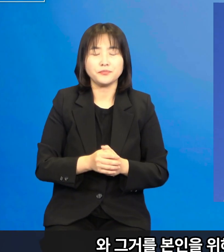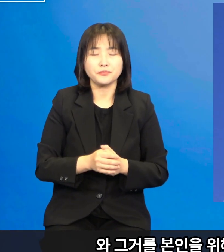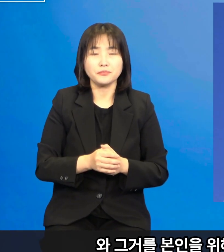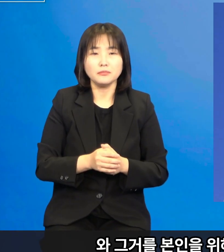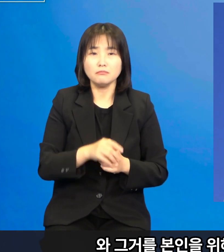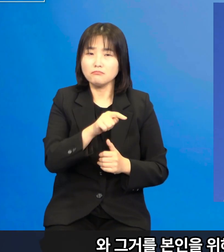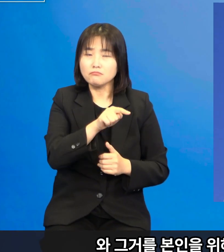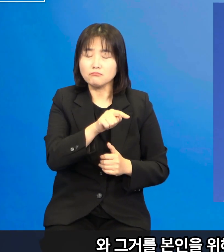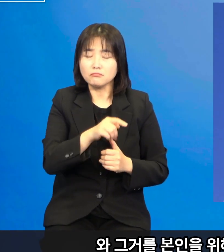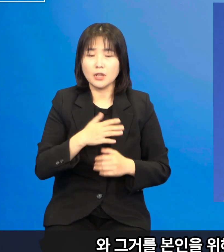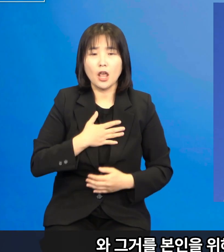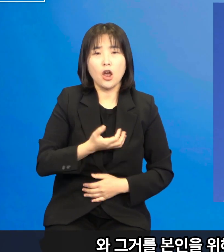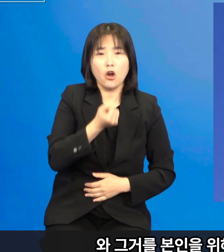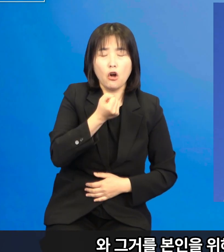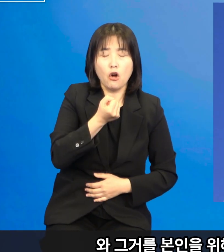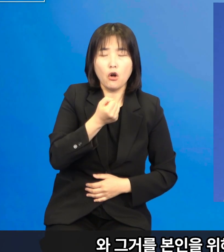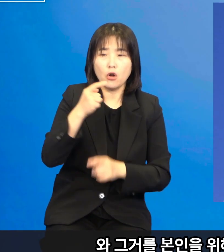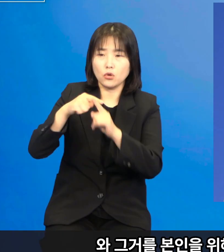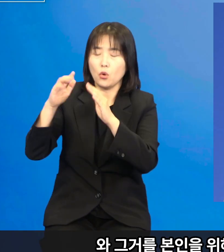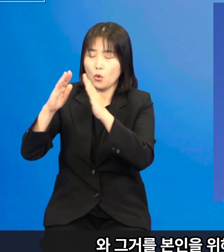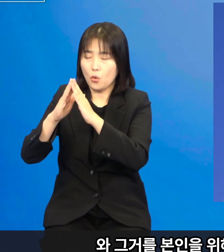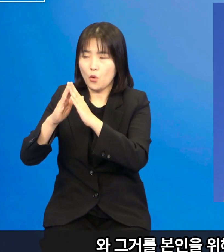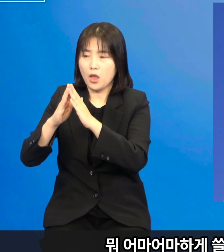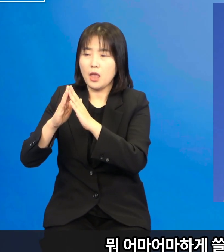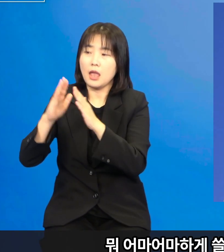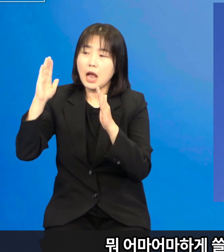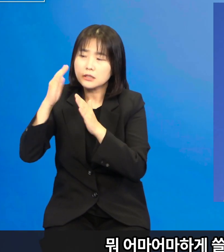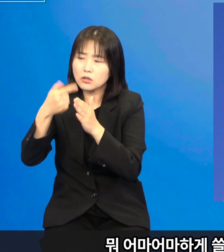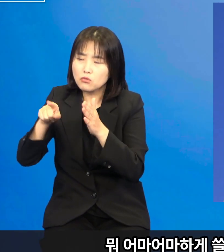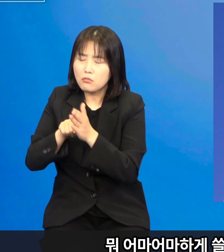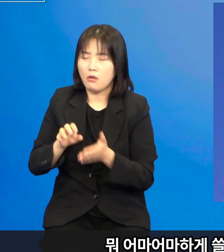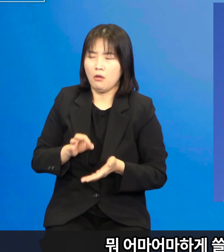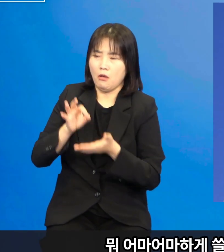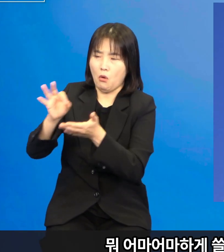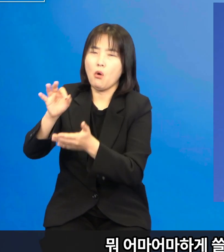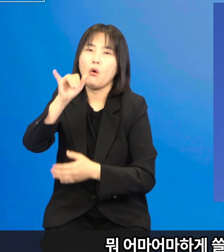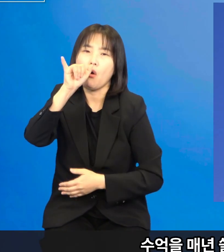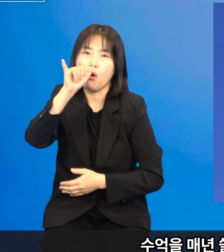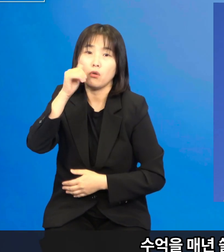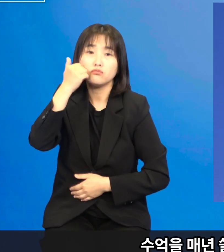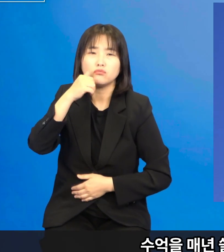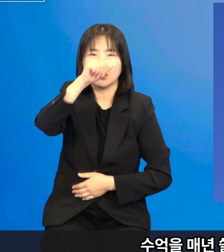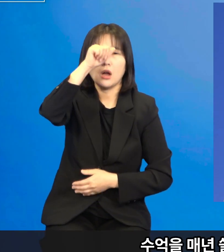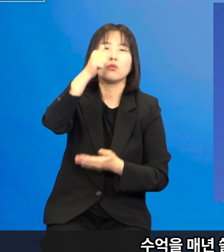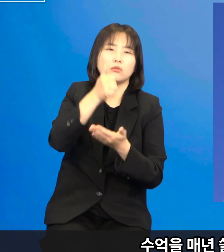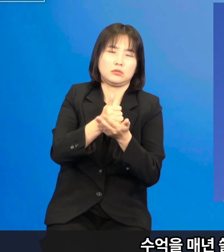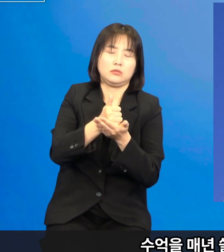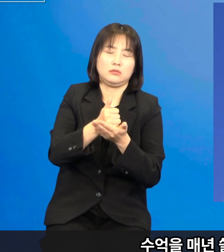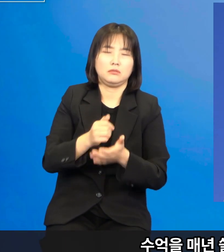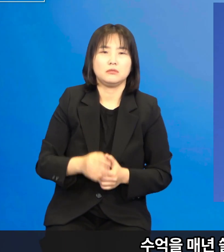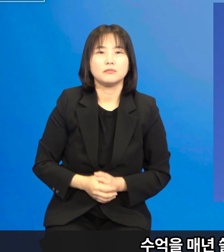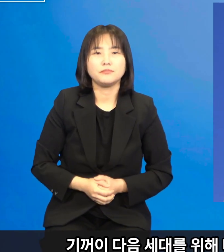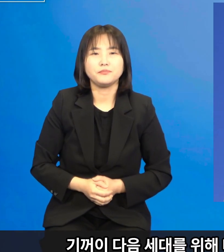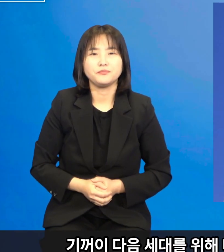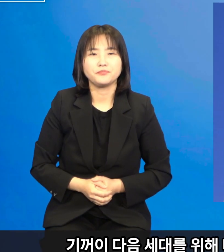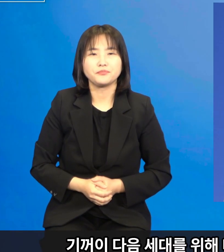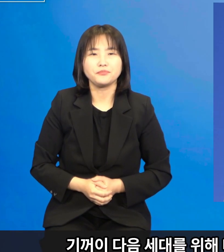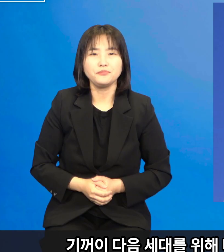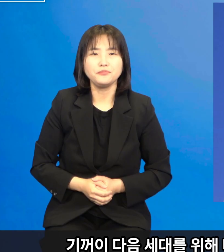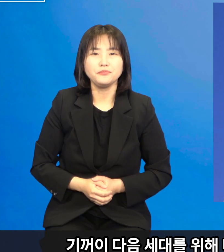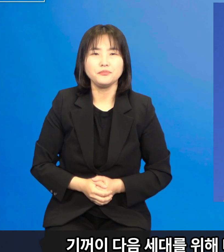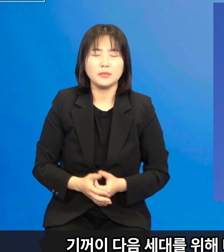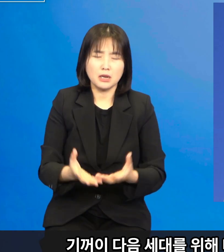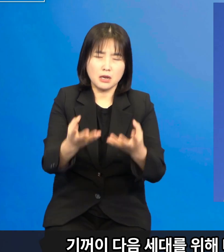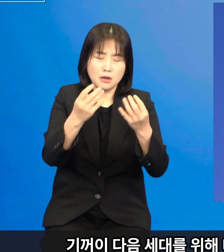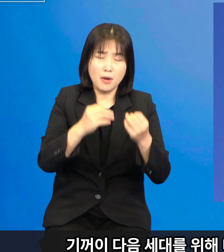계시고, 와, 그거를 본인을 위해서, 당신을 위해 쓰면 뭐 어마어마하게 쓸 수 있는 돈이거든요. 수억을 매년 쓸 수 있는 거를